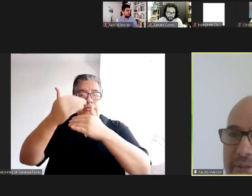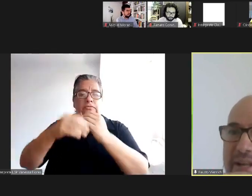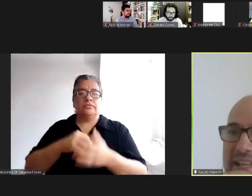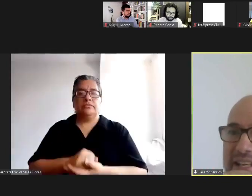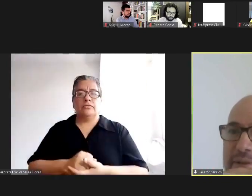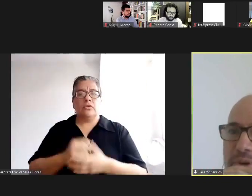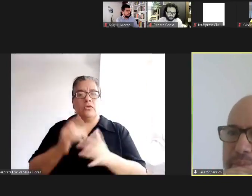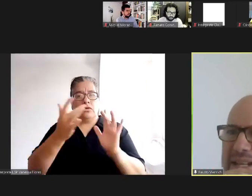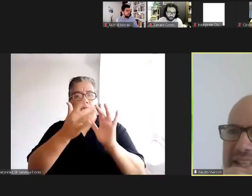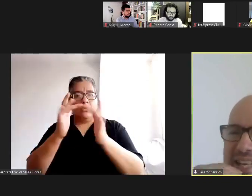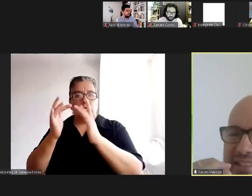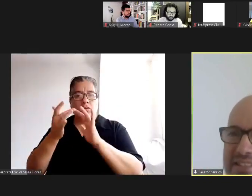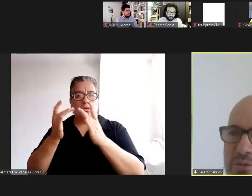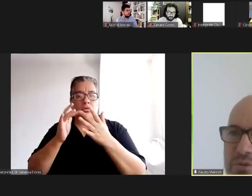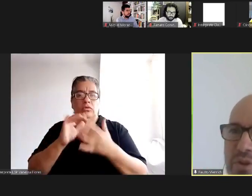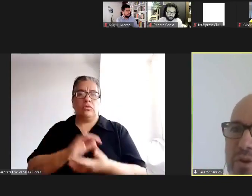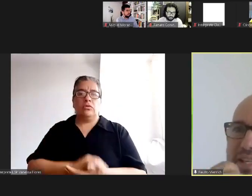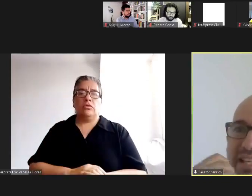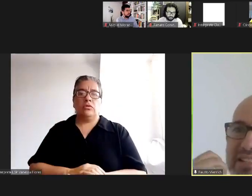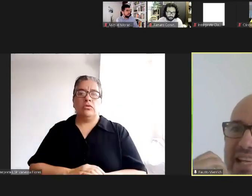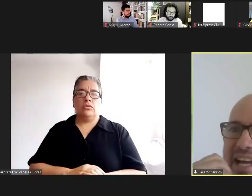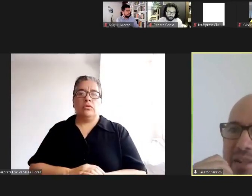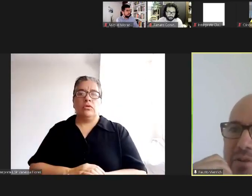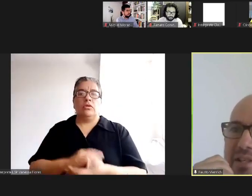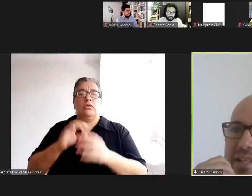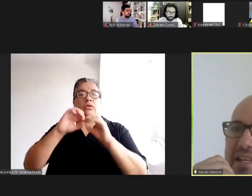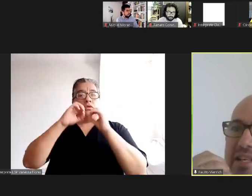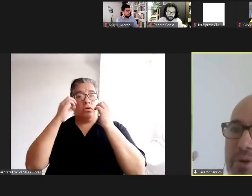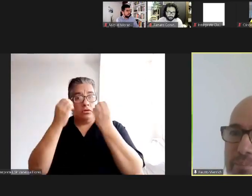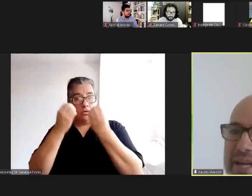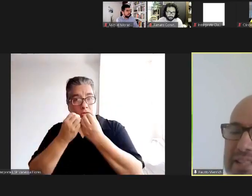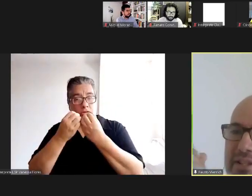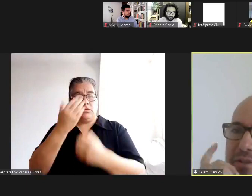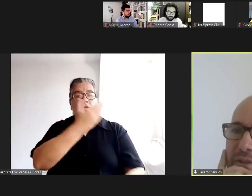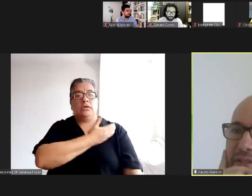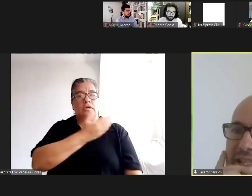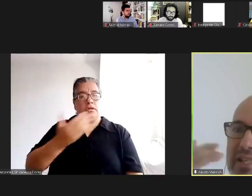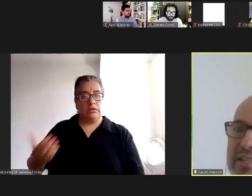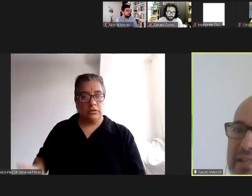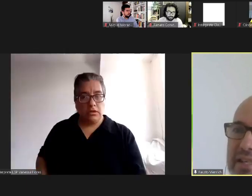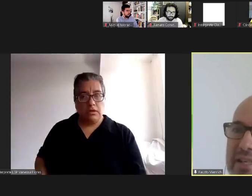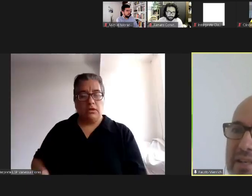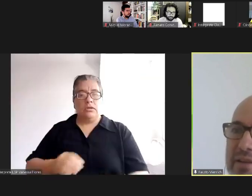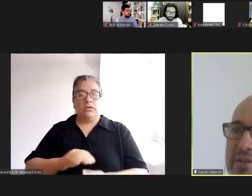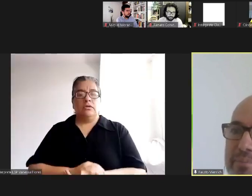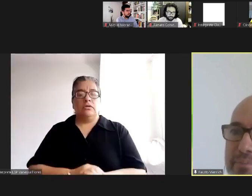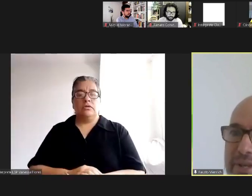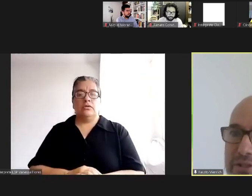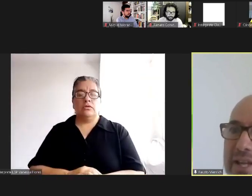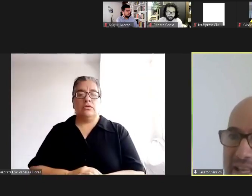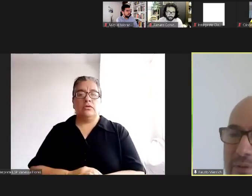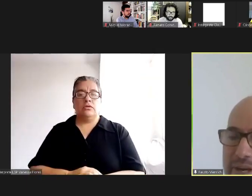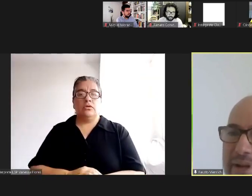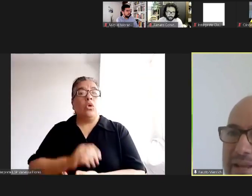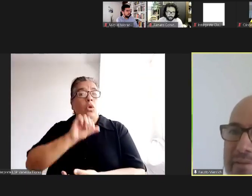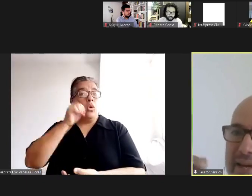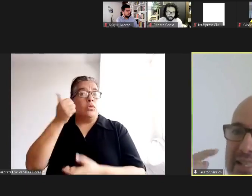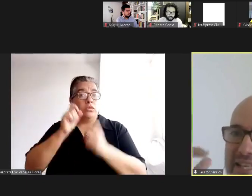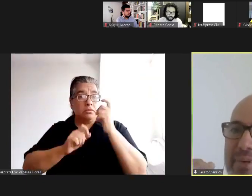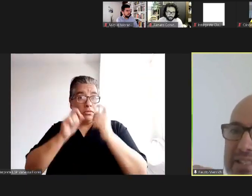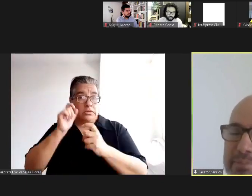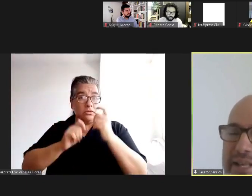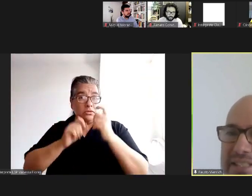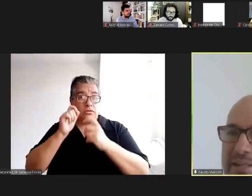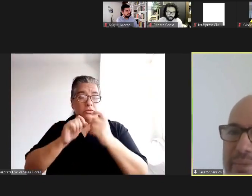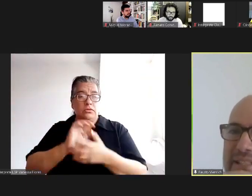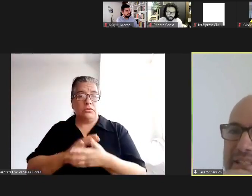coordinación que se va a requerir por parte de las instituciones del Estado y por parte de otras personas que de alguna manera van a